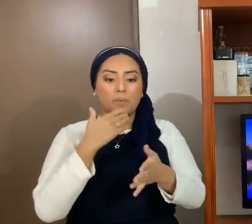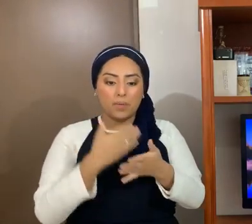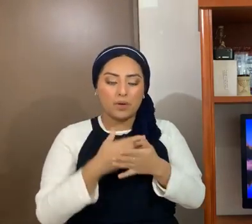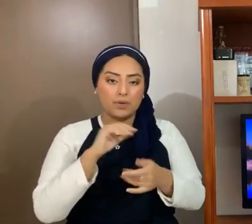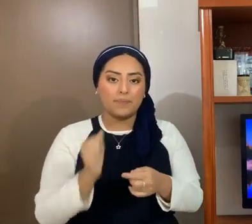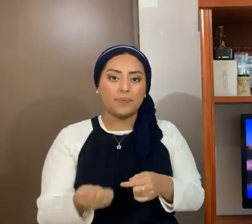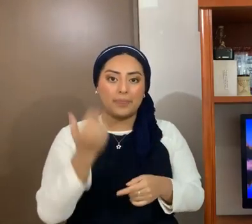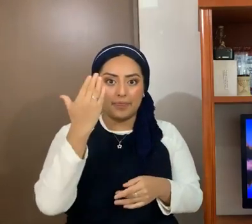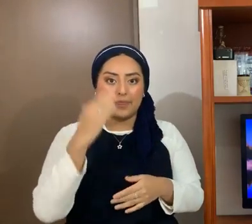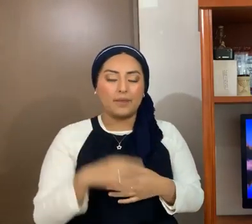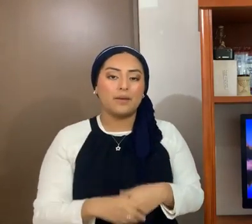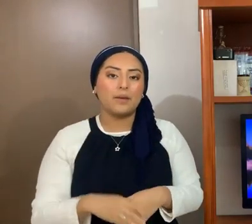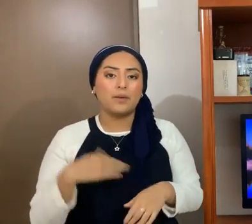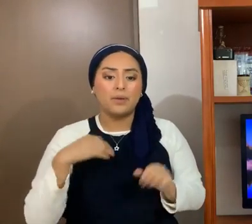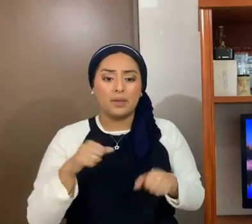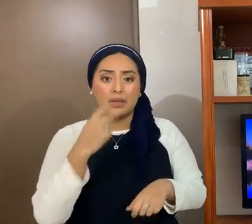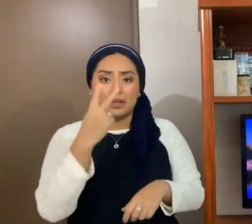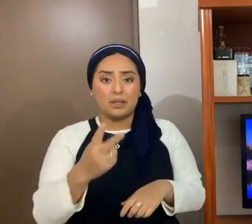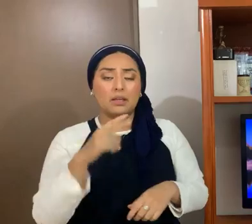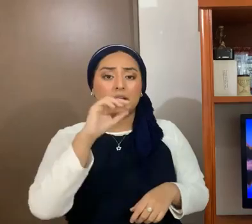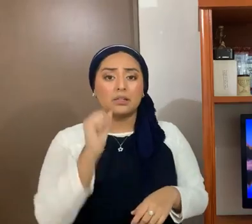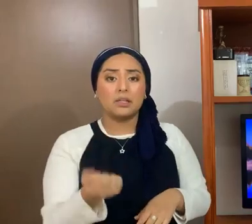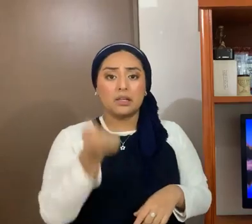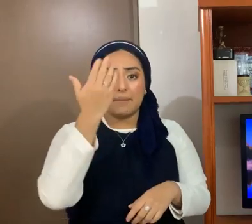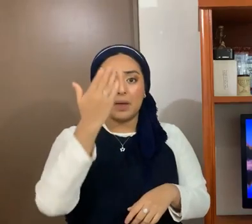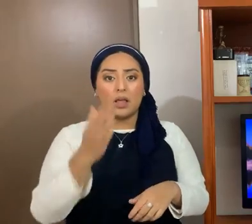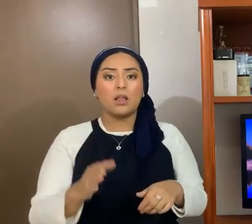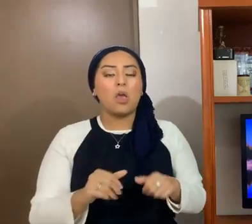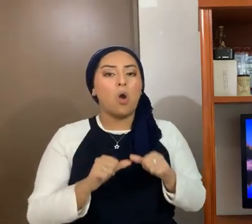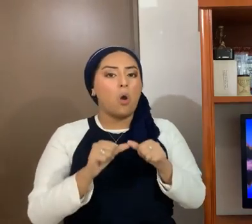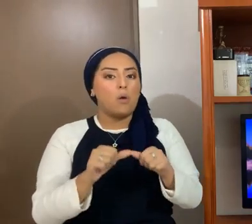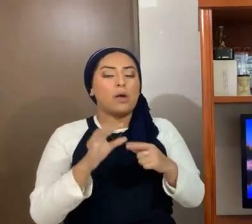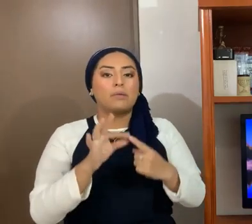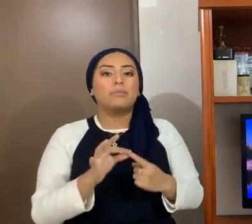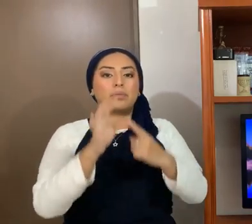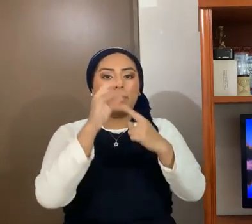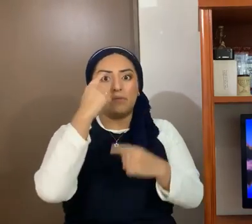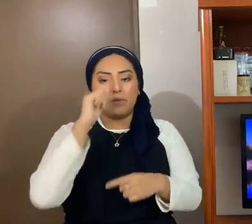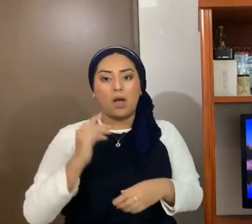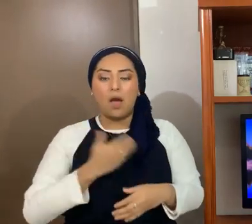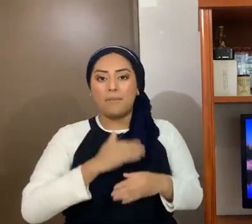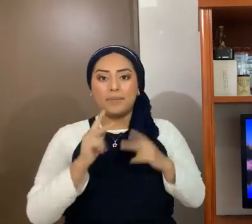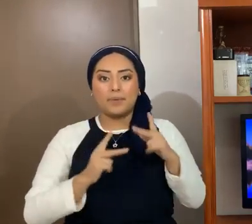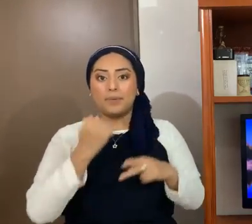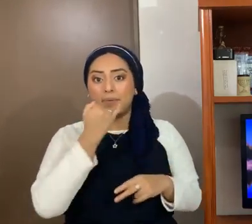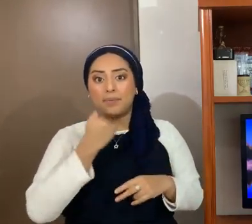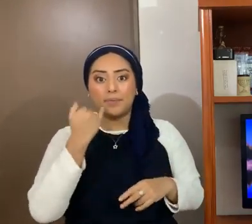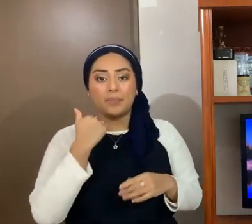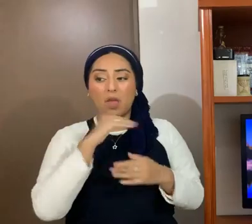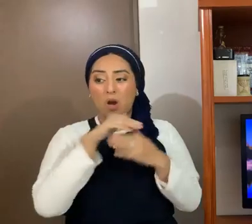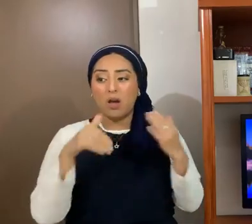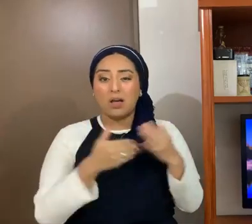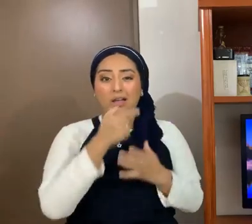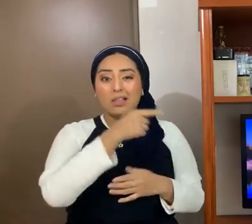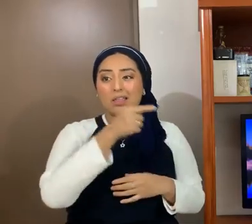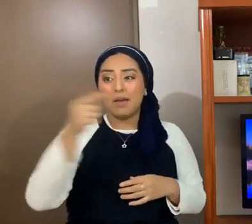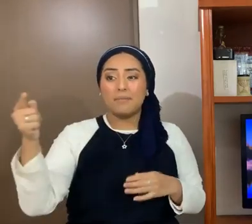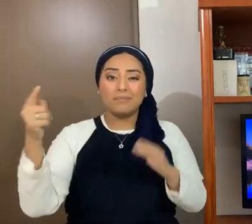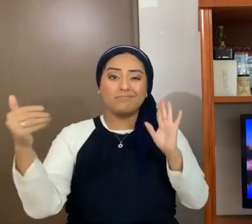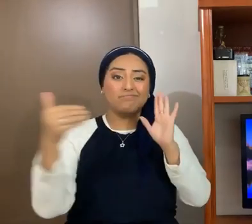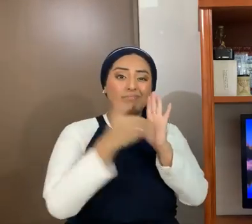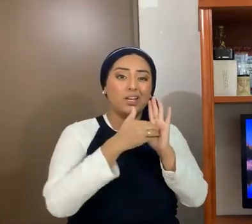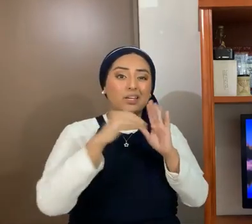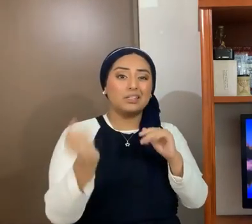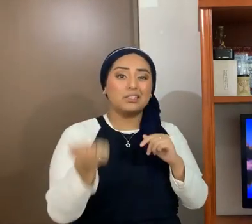Shabbat. Como podemos ver, el Shabbat siempre ha sido una distinción para nuestro pueblo. Todos aquellos que se oponen